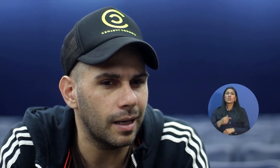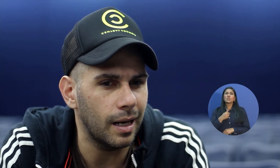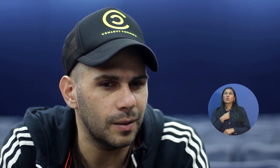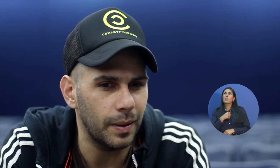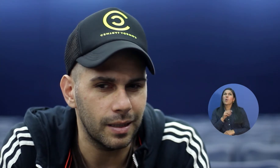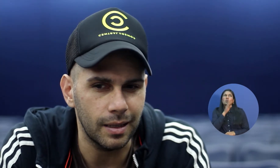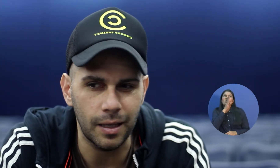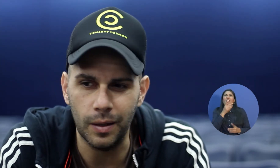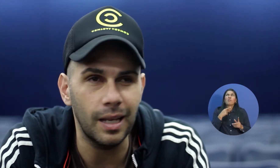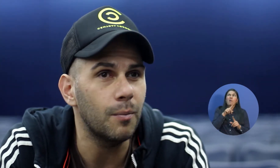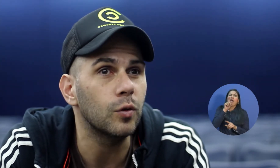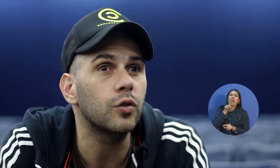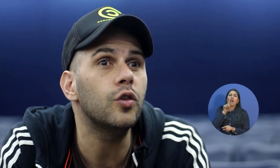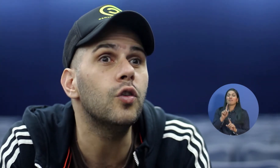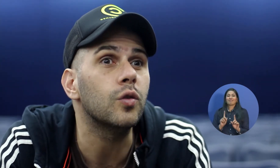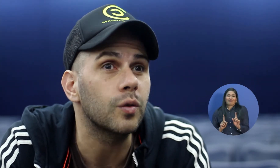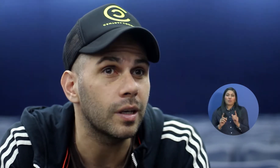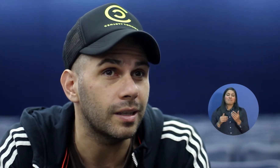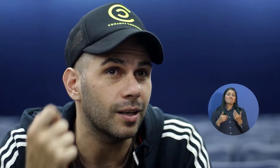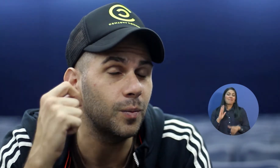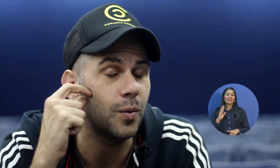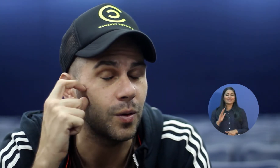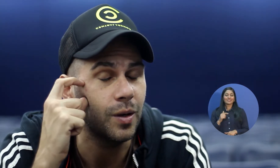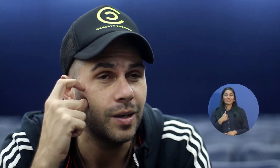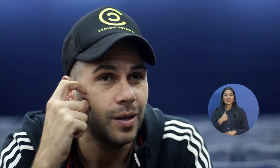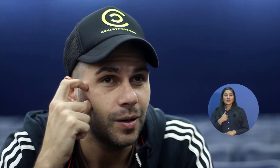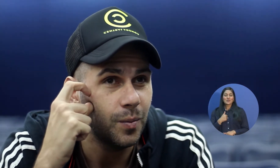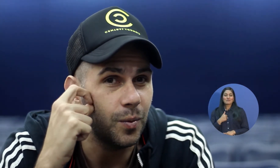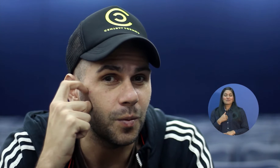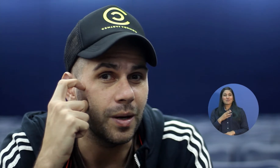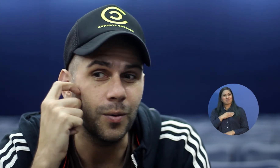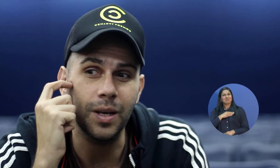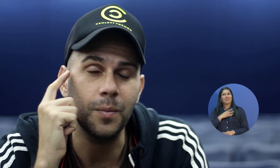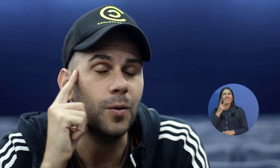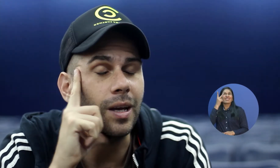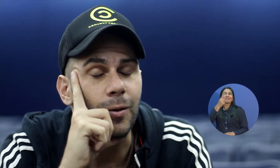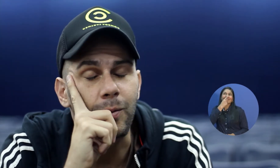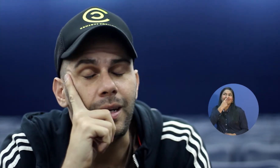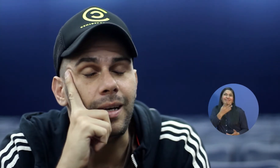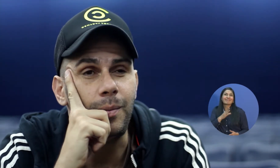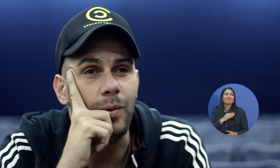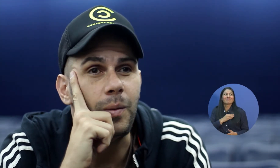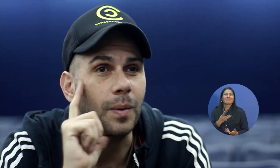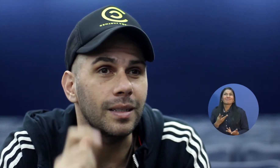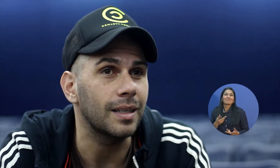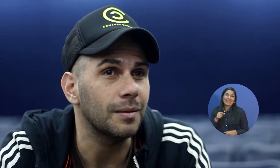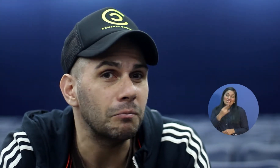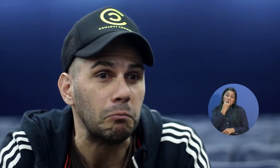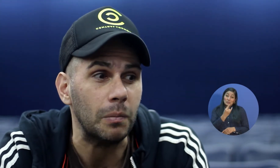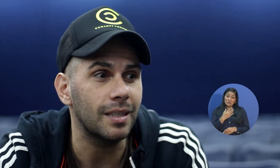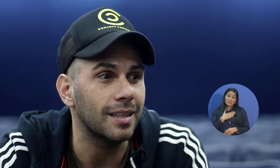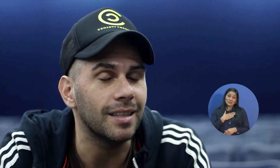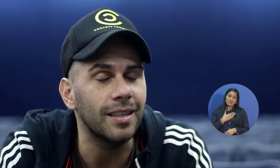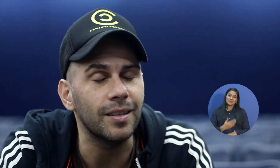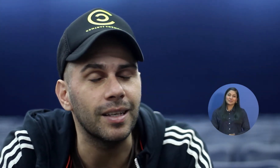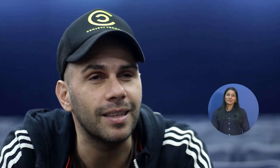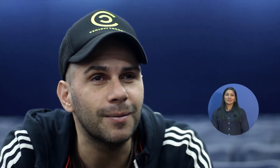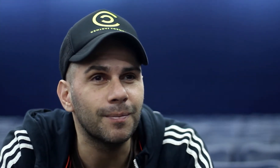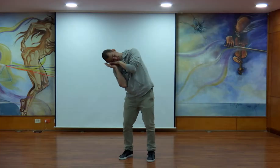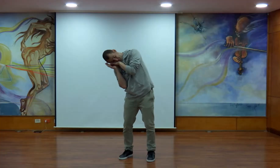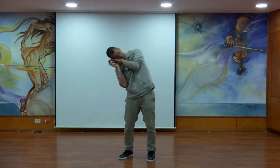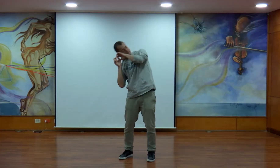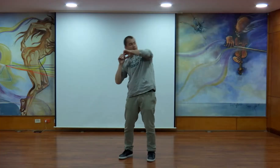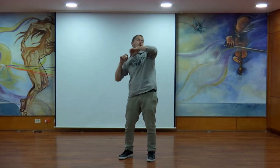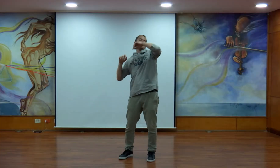más que la expectativa es la emoción que tengo por ver con qué me voy a encontrar. Me parece bastante